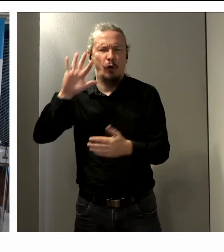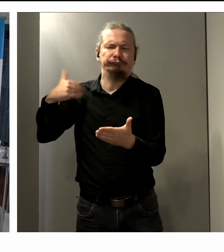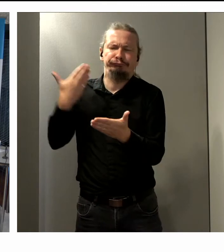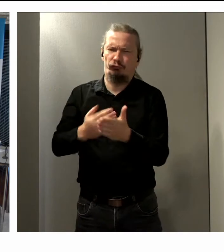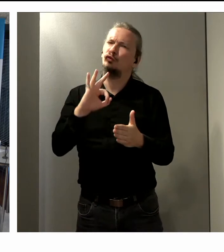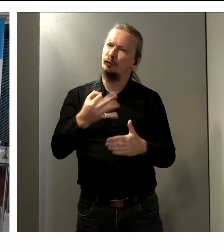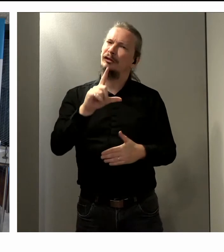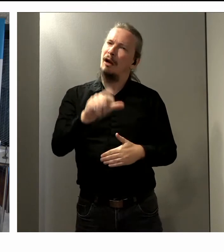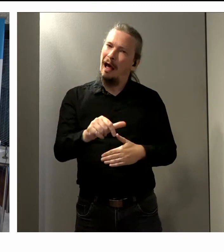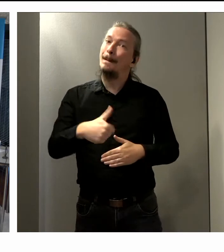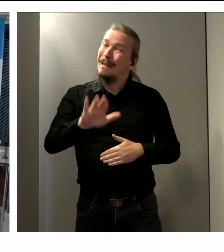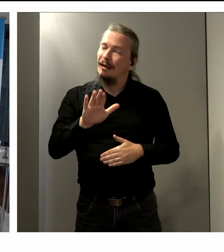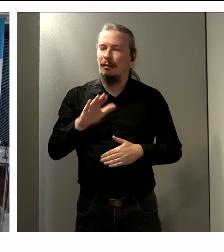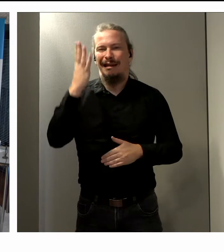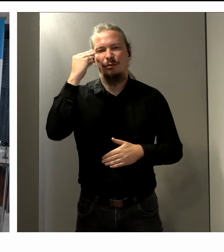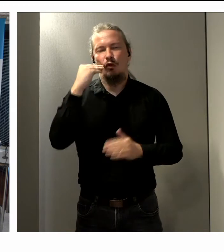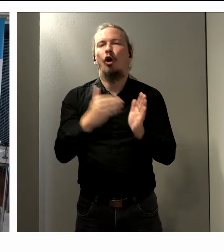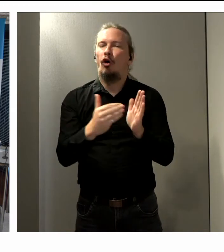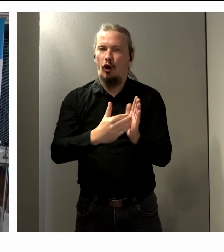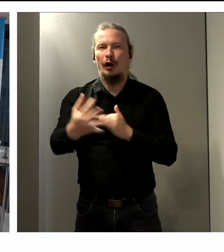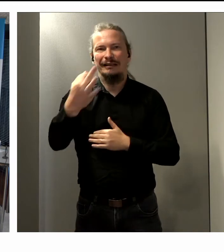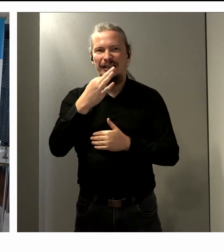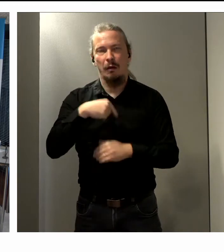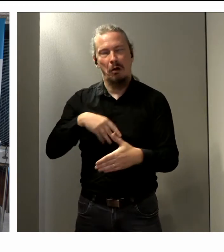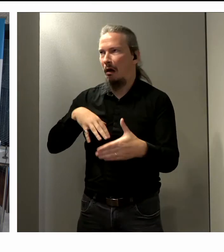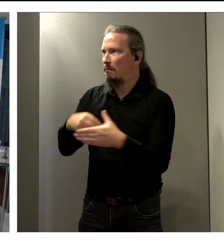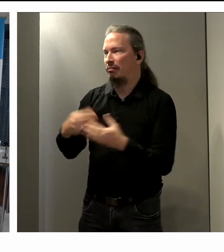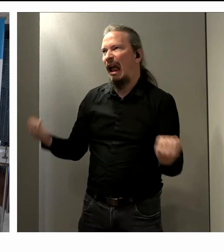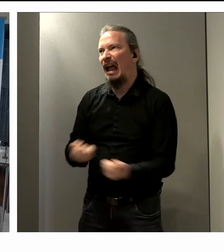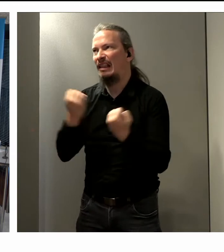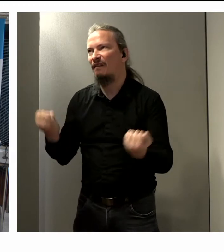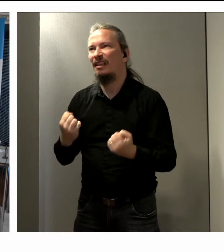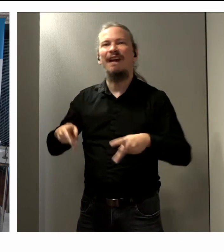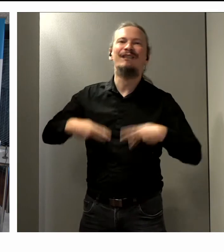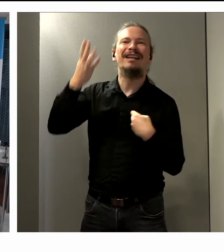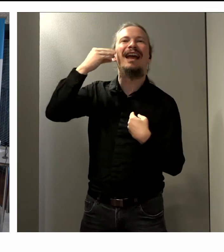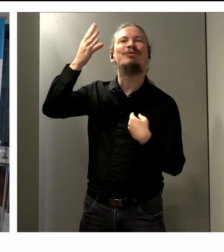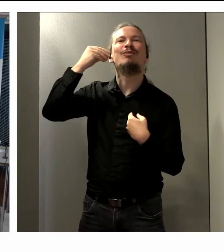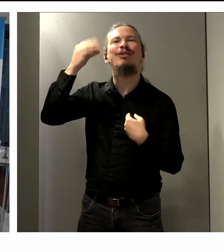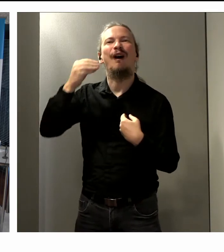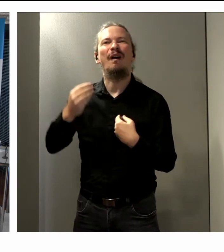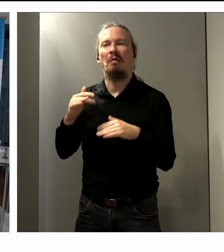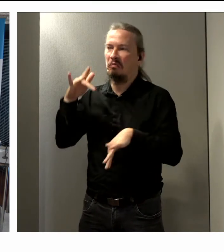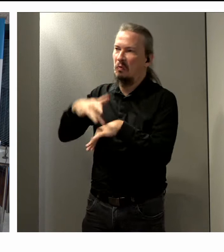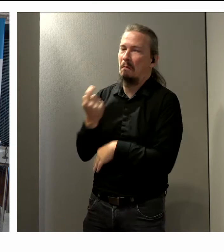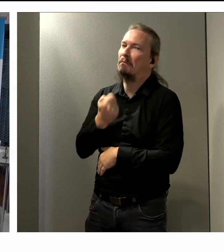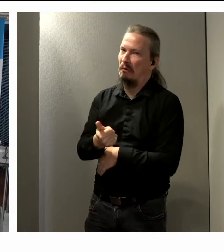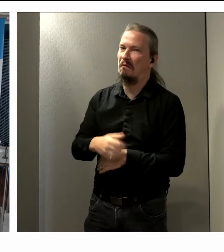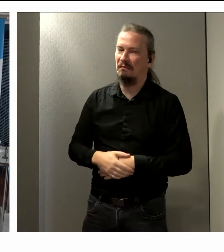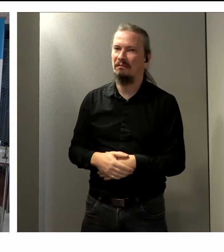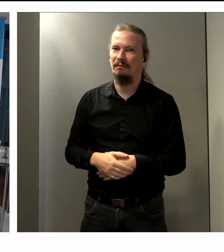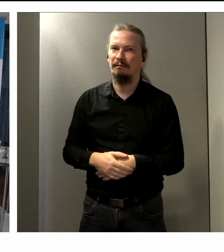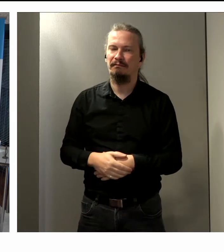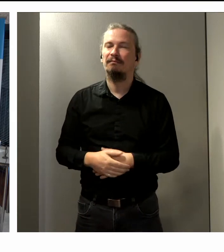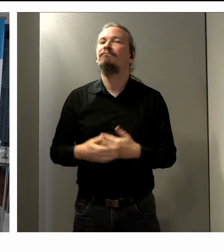en place, les étudiants disent encore peu participer aux activités liées à la vie étudiante et de campus. Enfin, et je